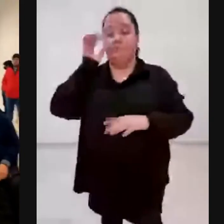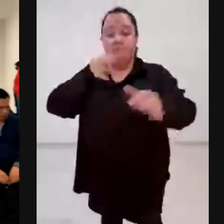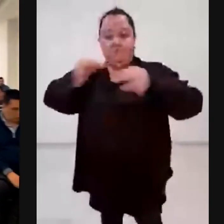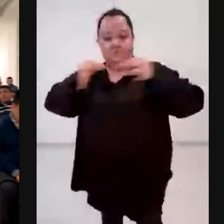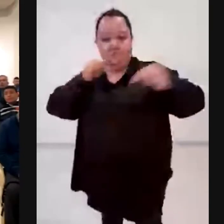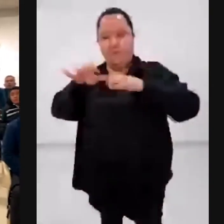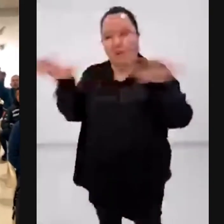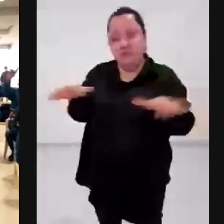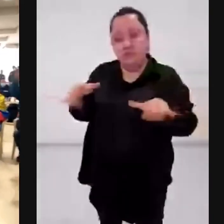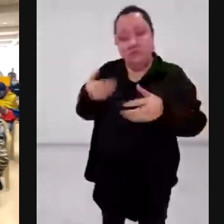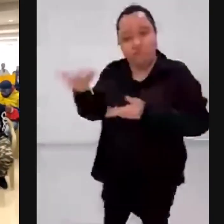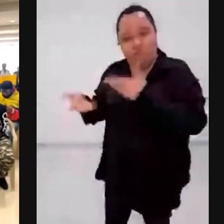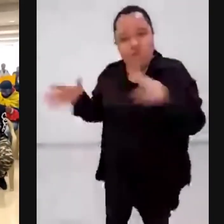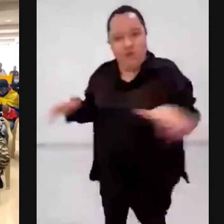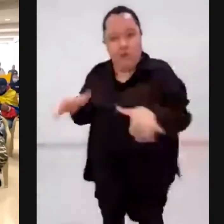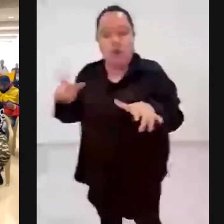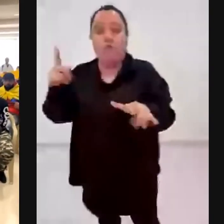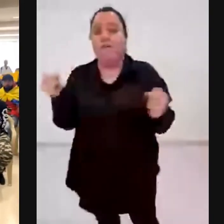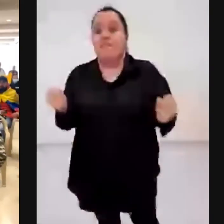no